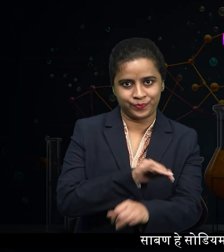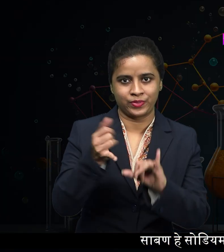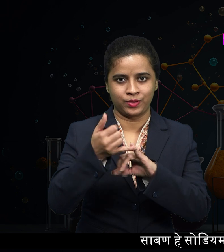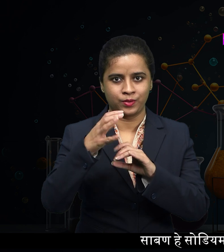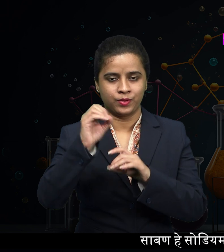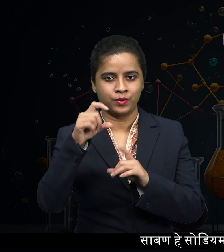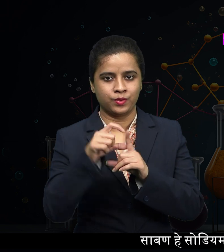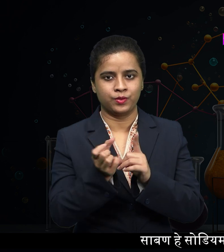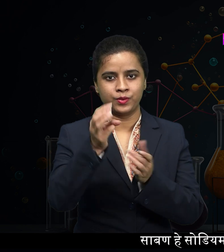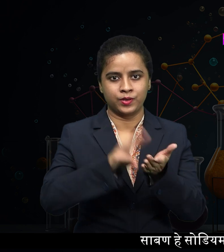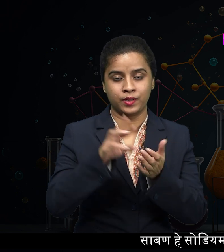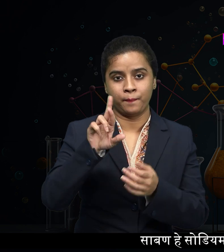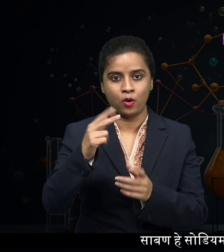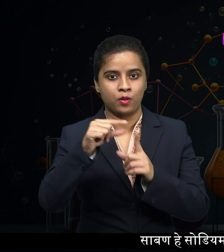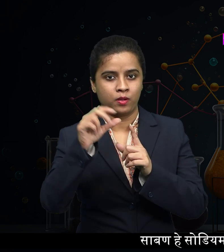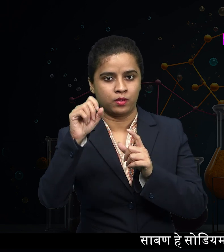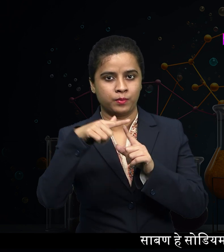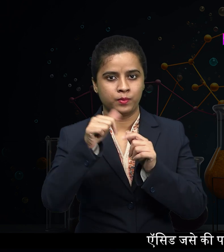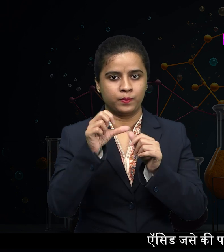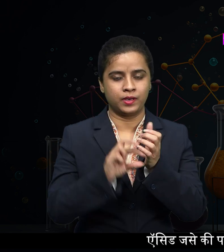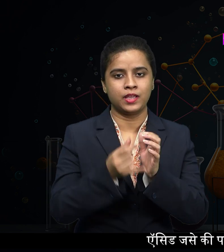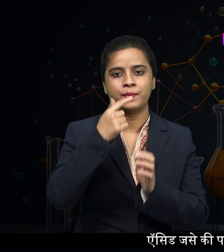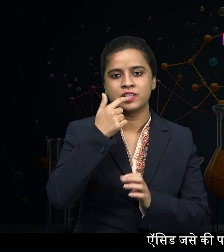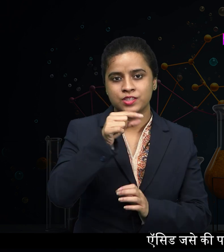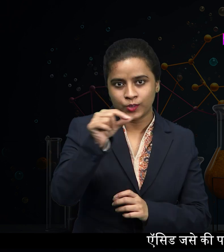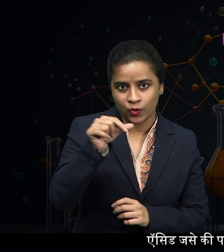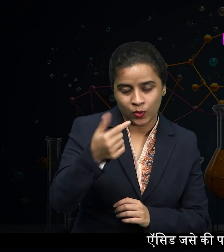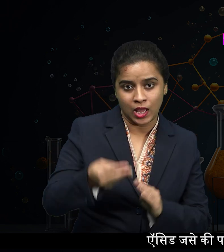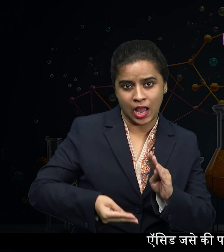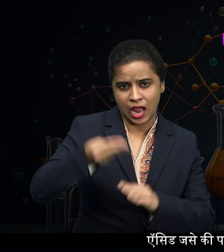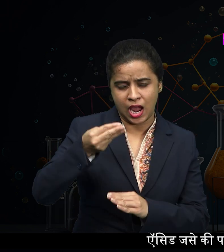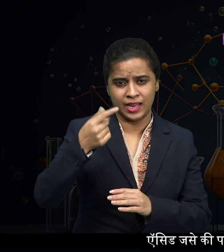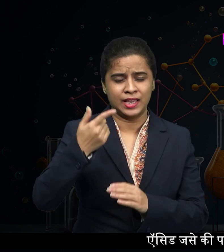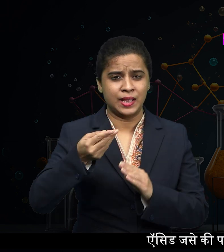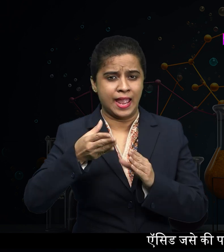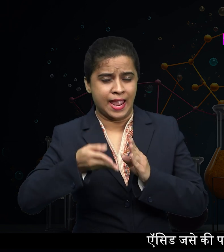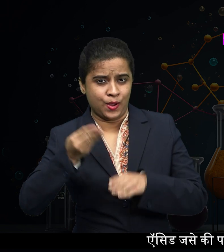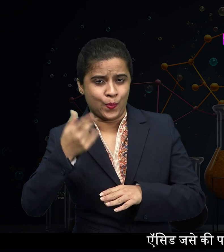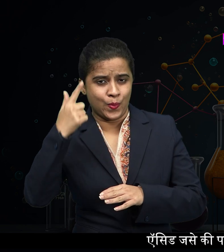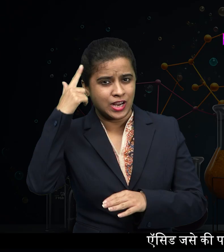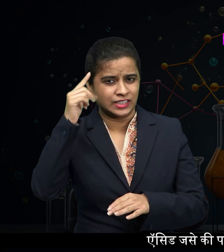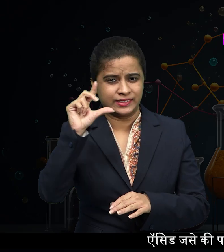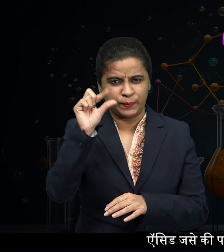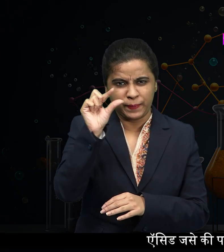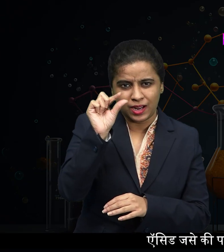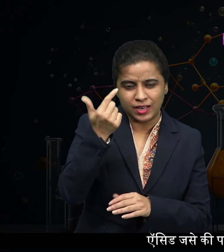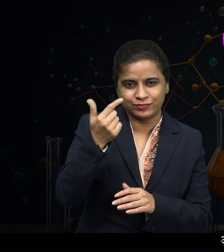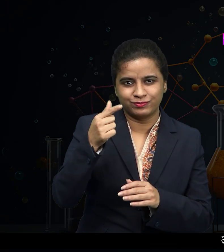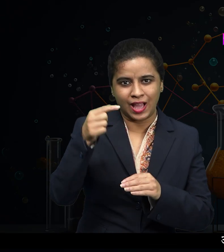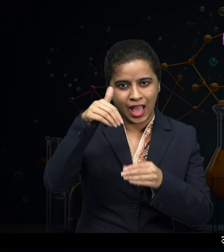साबण हे सोडियम किंवा पोटॅशियम मीठ, जास्त फॅटी ॲसिड जसे की पाल्मिटिक ॲसिड, स्टिरिक